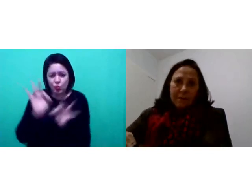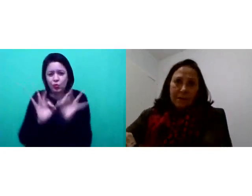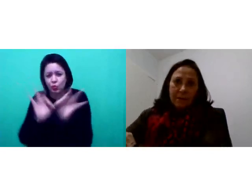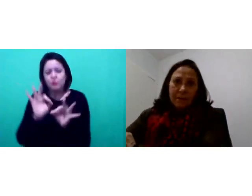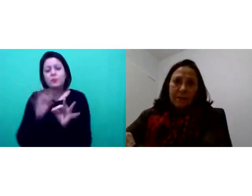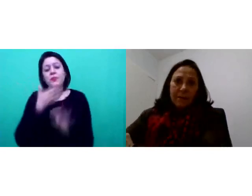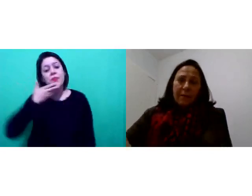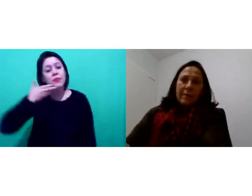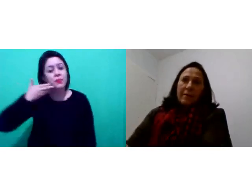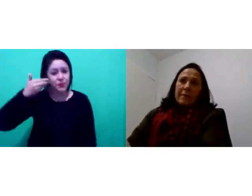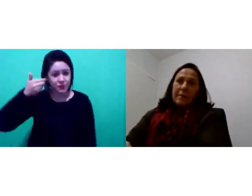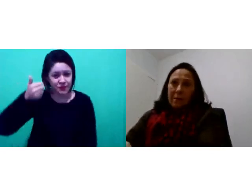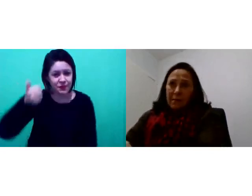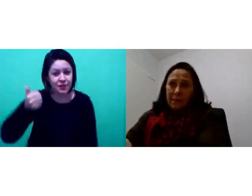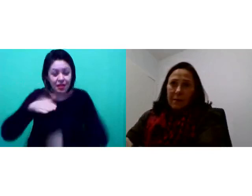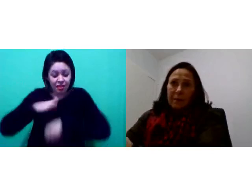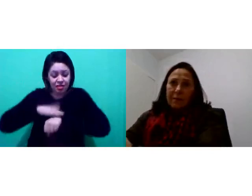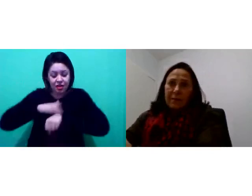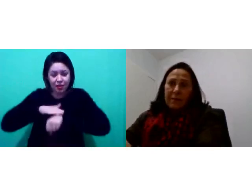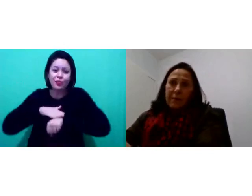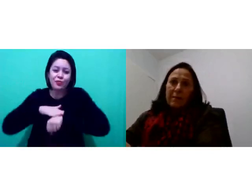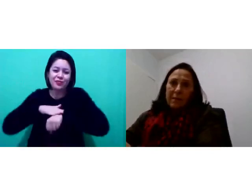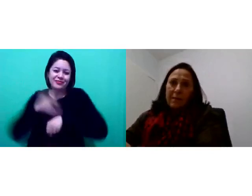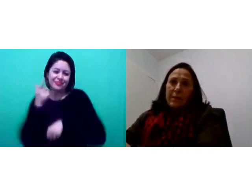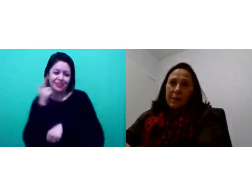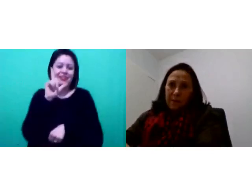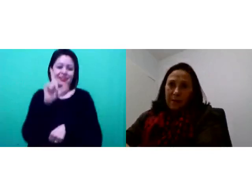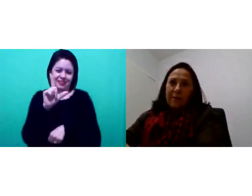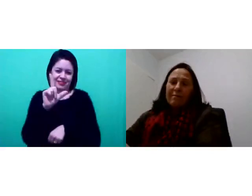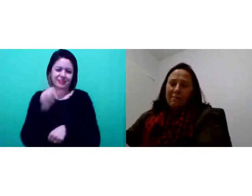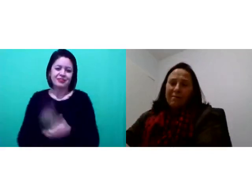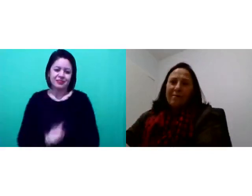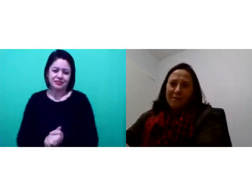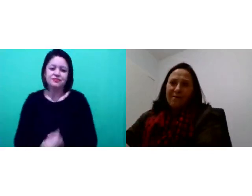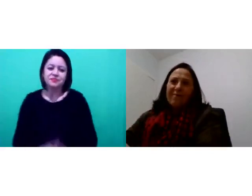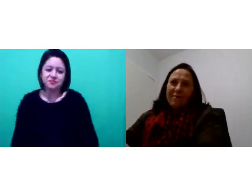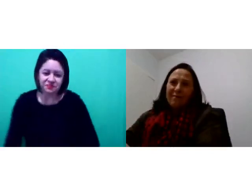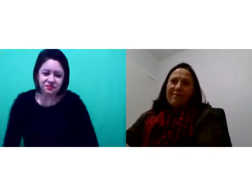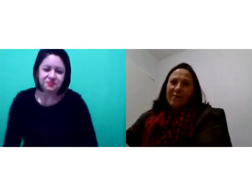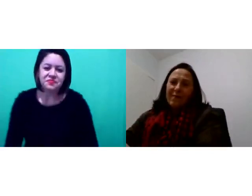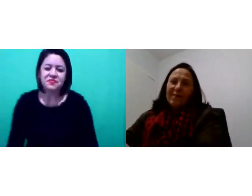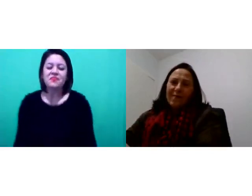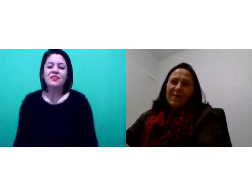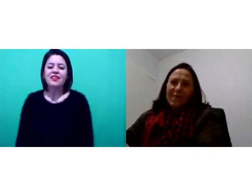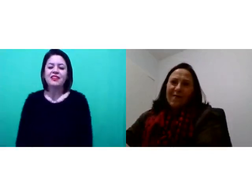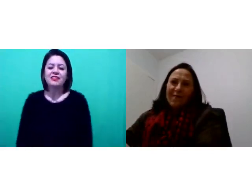Então é importante que vocês deixem tudo organizado, porque assim vai ser melhor para vocês conseguirem organizar o tempo de